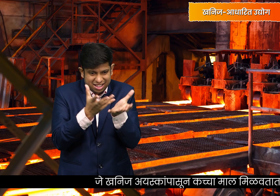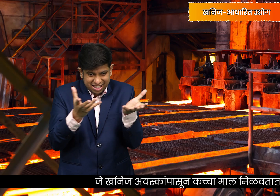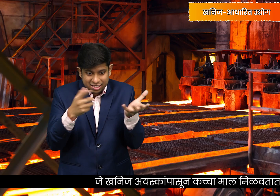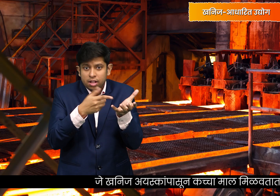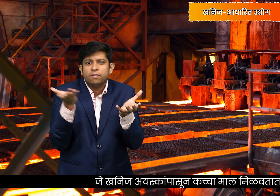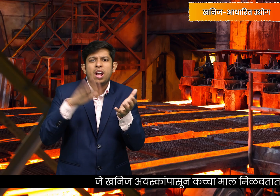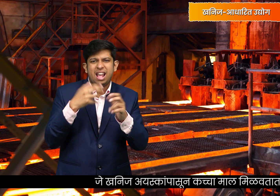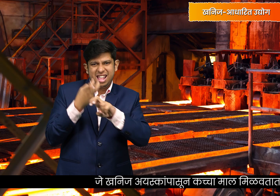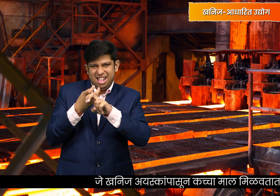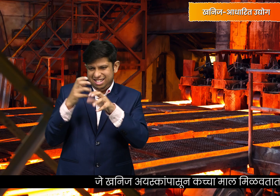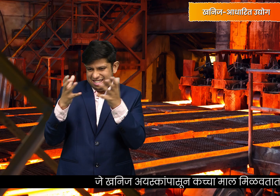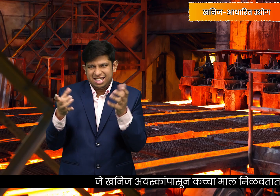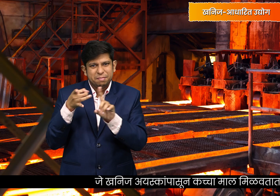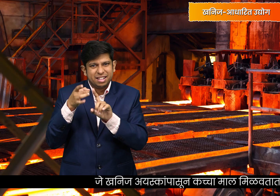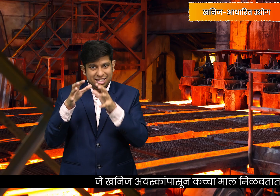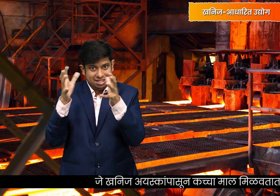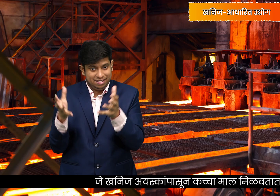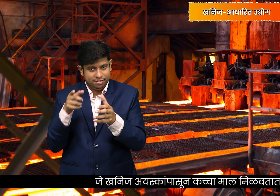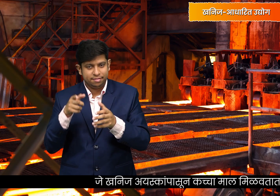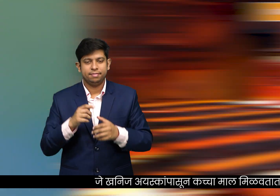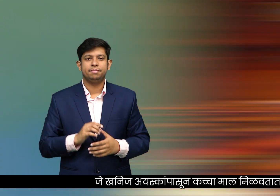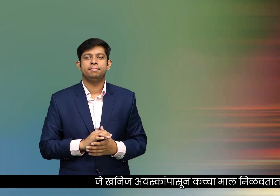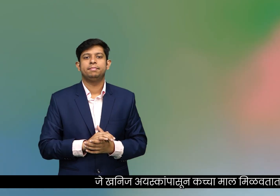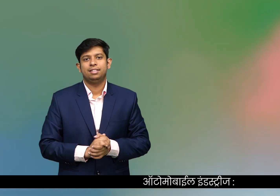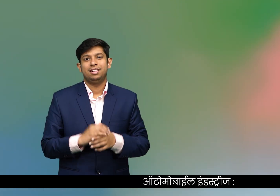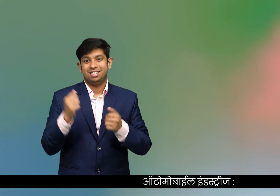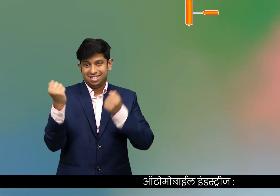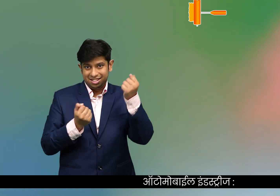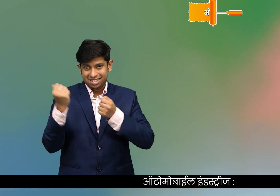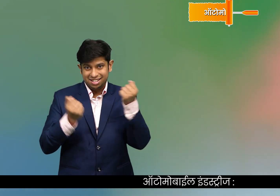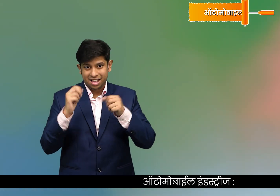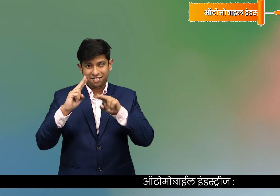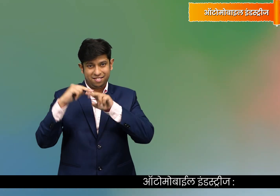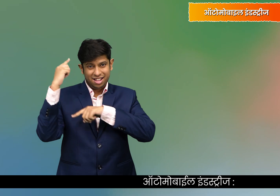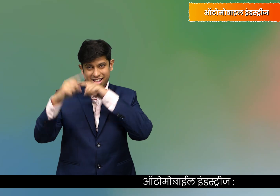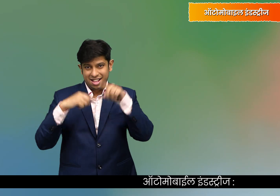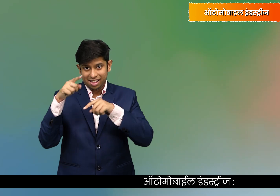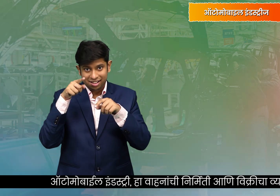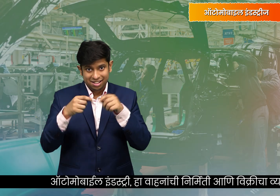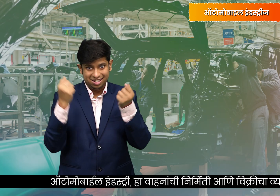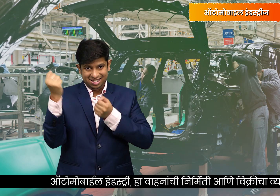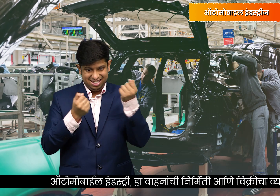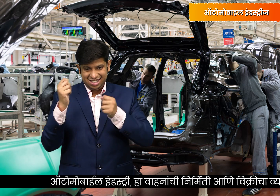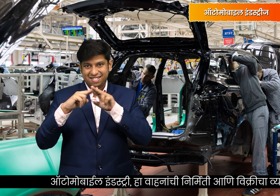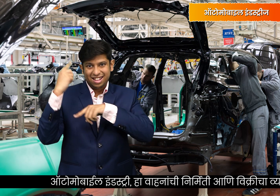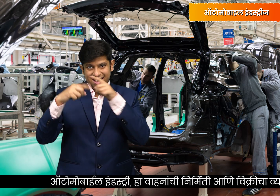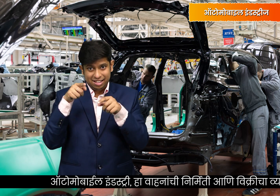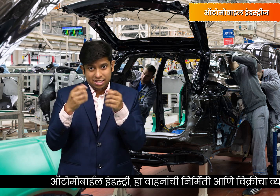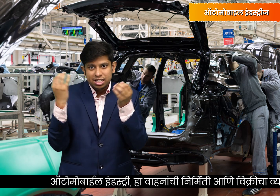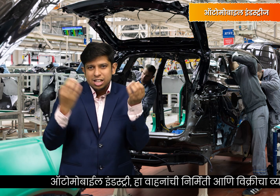खनिज आयस्क्रॉपासून कच्चा माल मिळवतात. ऑटोमोबाईल इंडस्ट्रीज. ऑटोमोबाईल इंडस्ट्री हा